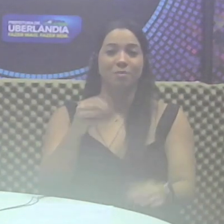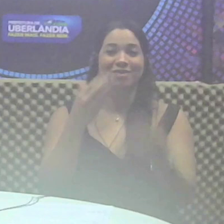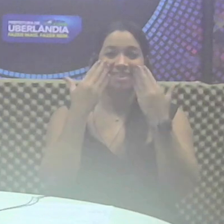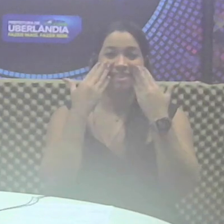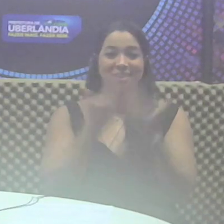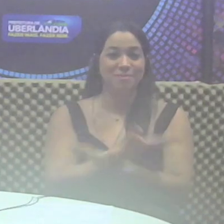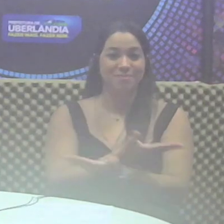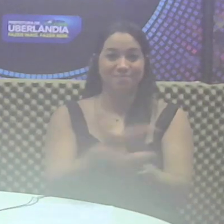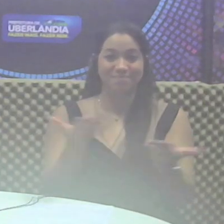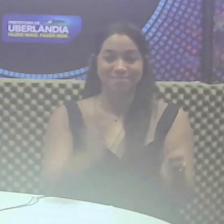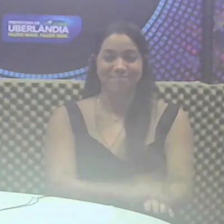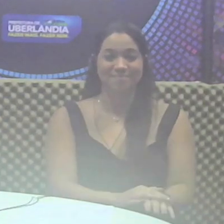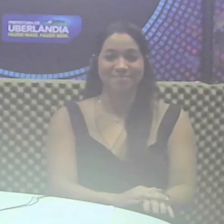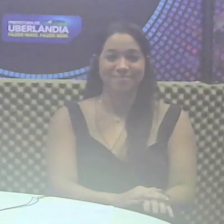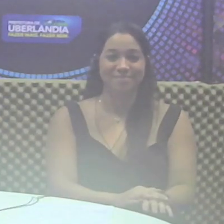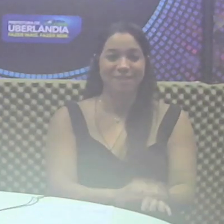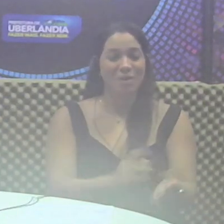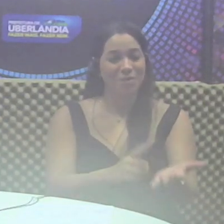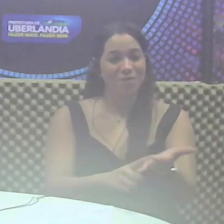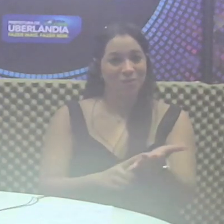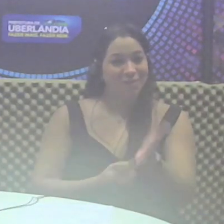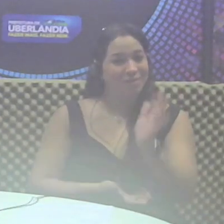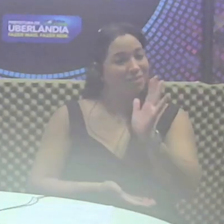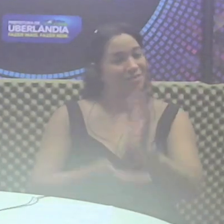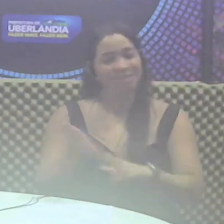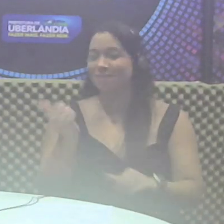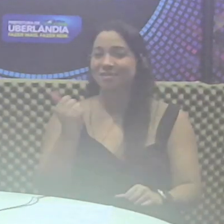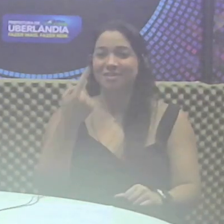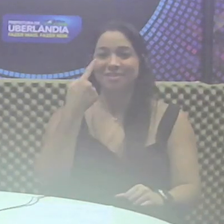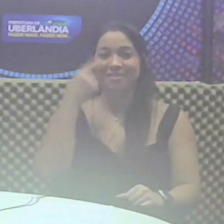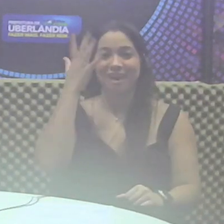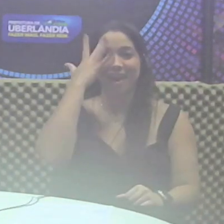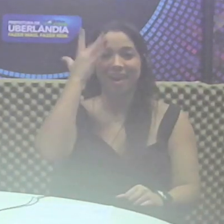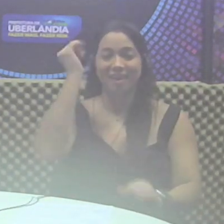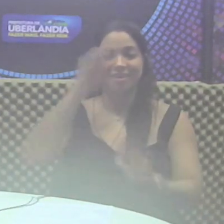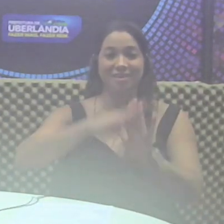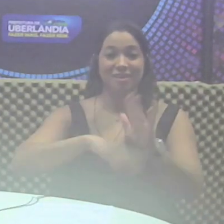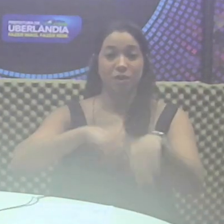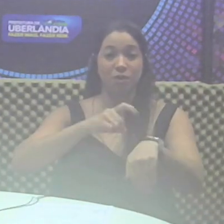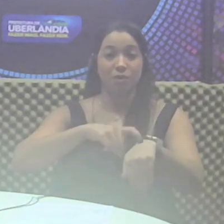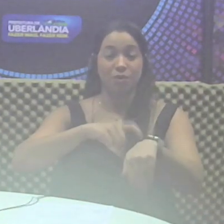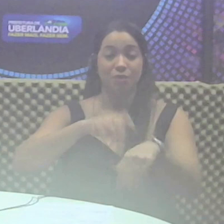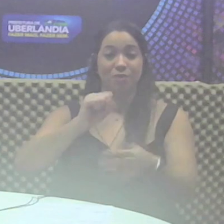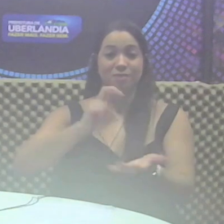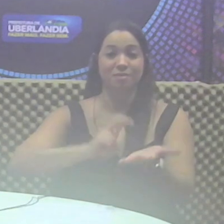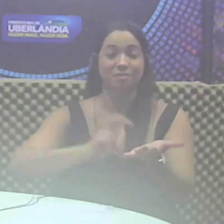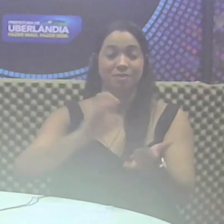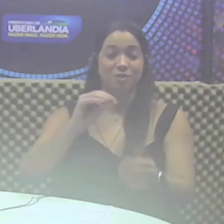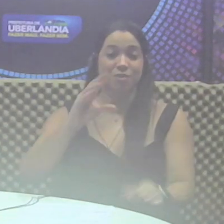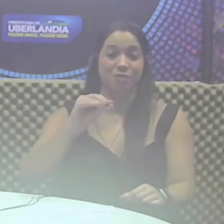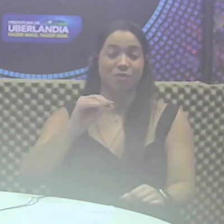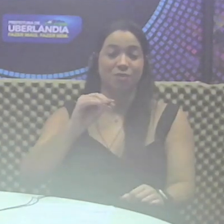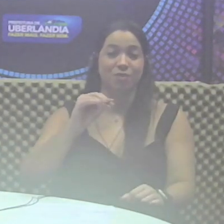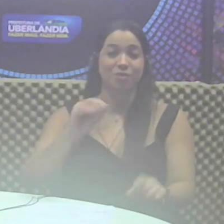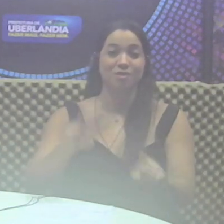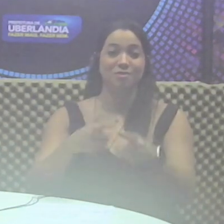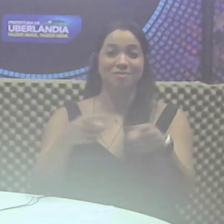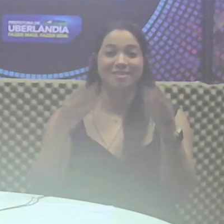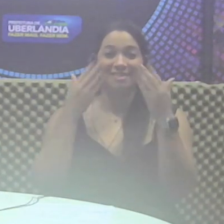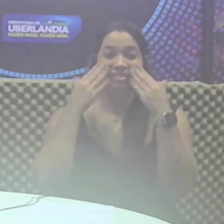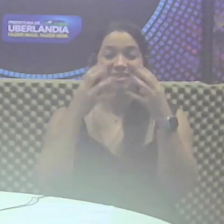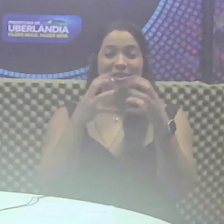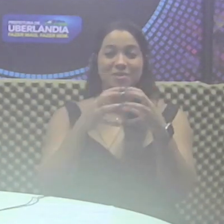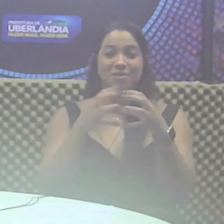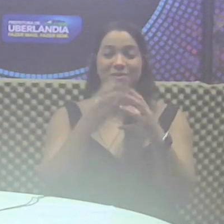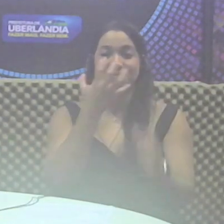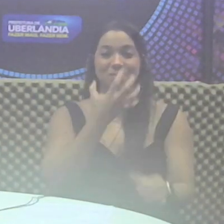público. Fique então o nosso convite. Confira amanhã, às 8 da noite, no Teatro Municipal, o concerto municipal pelo Dia